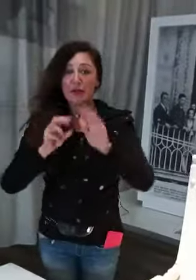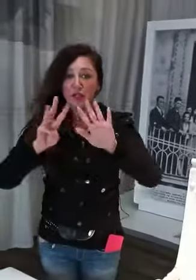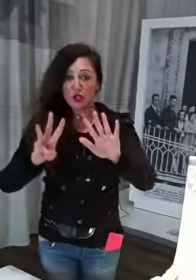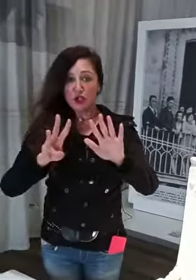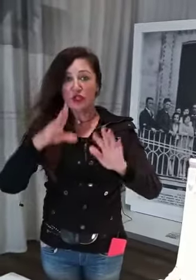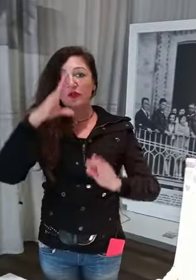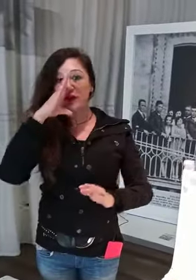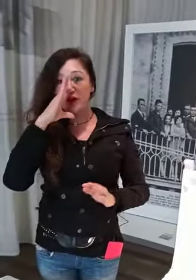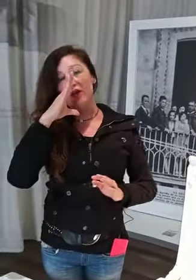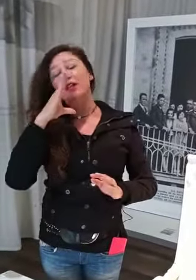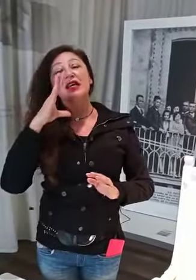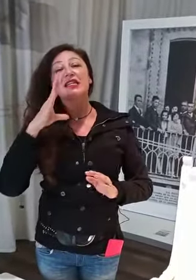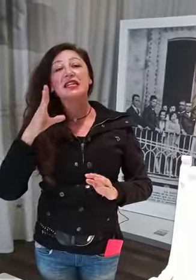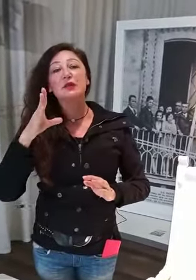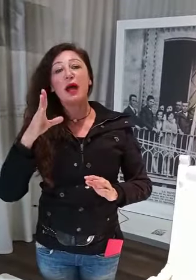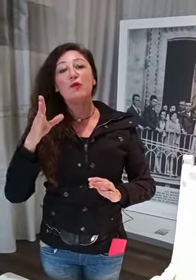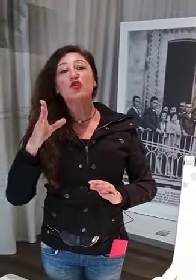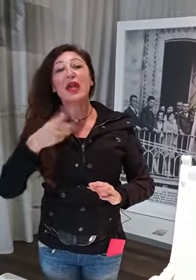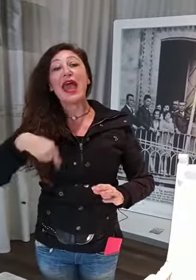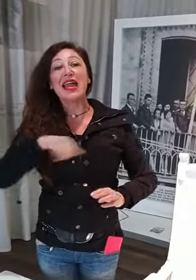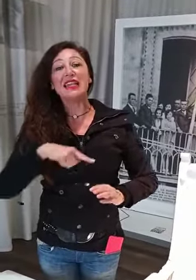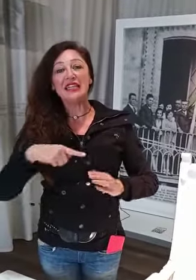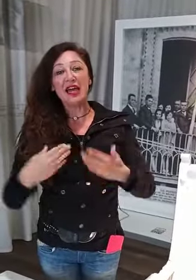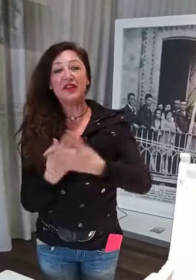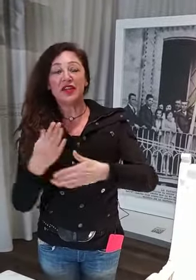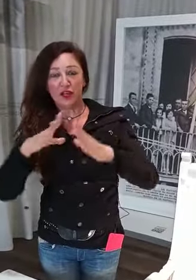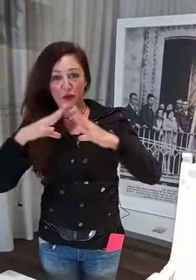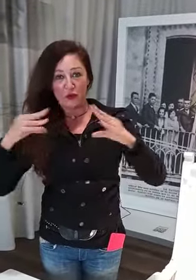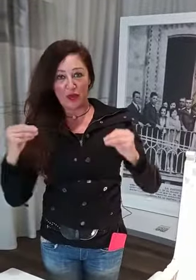El 28 de febrero celebramos el Día de Andalucía.